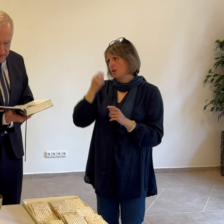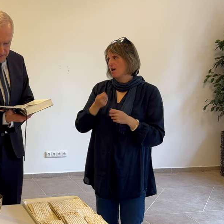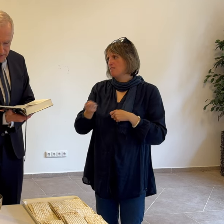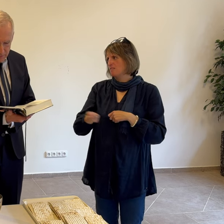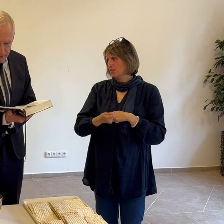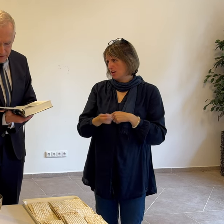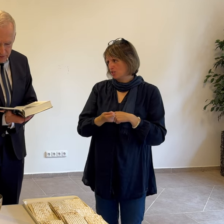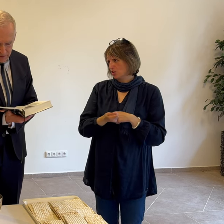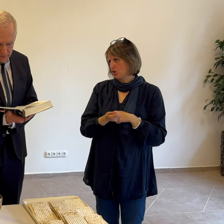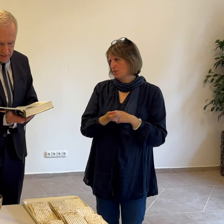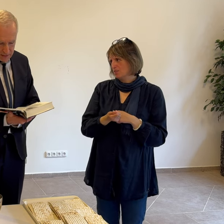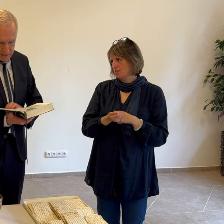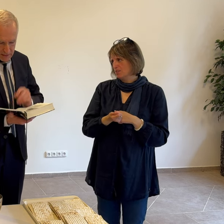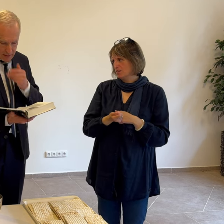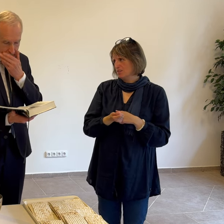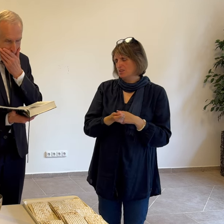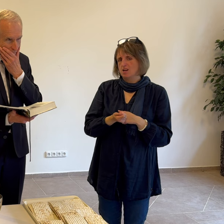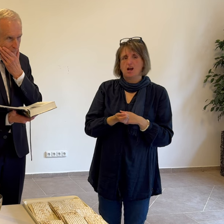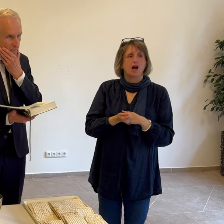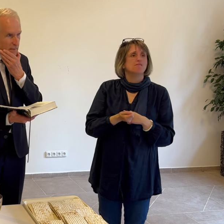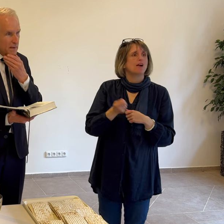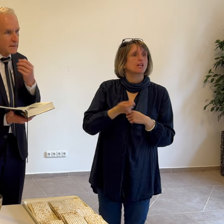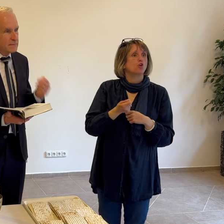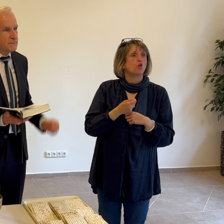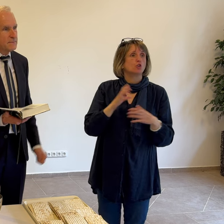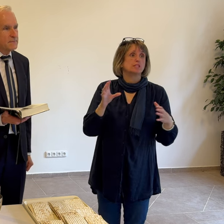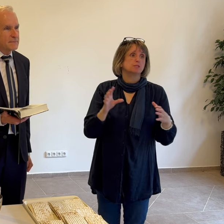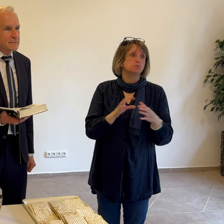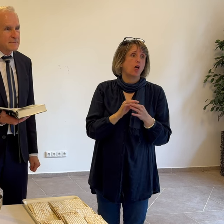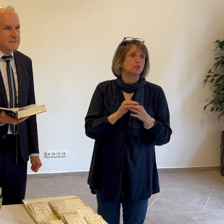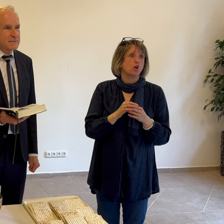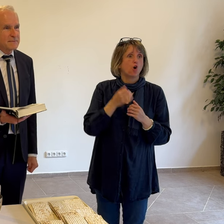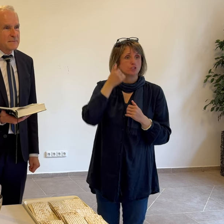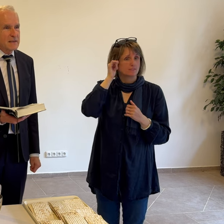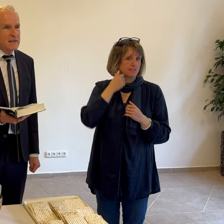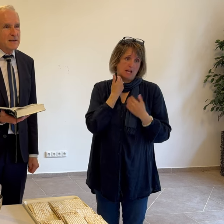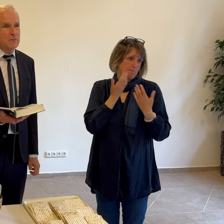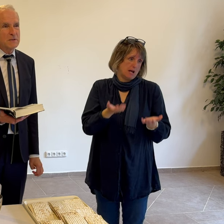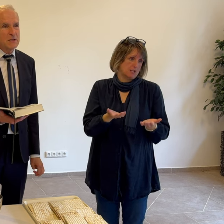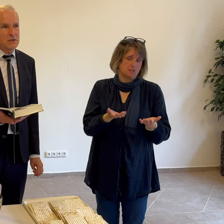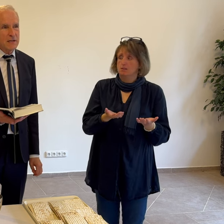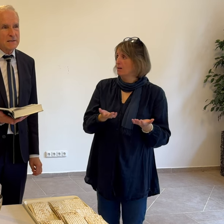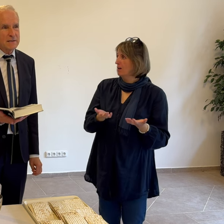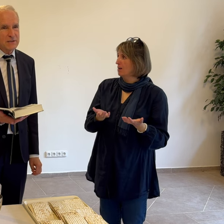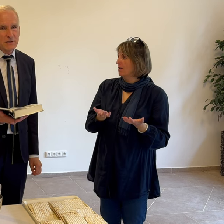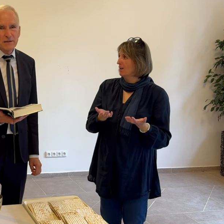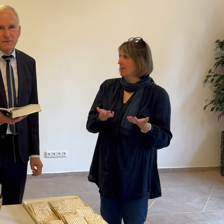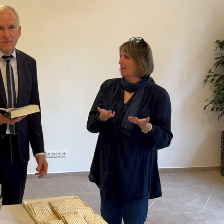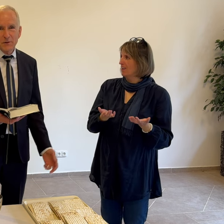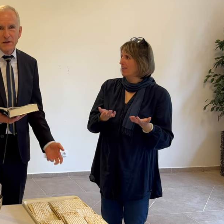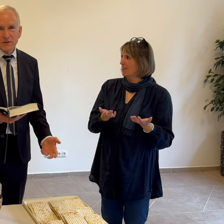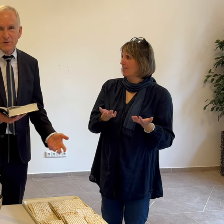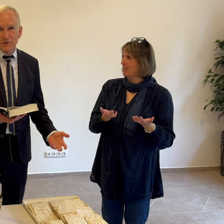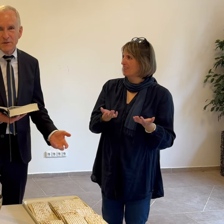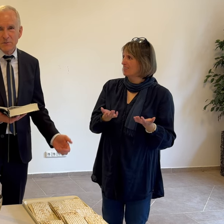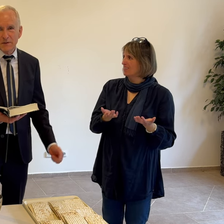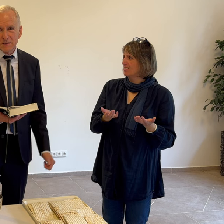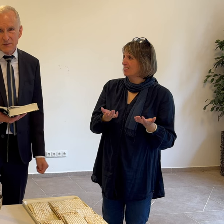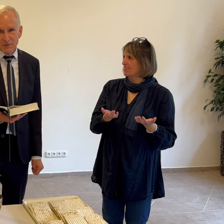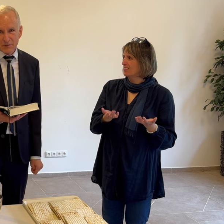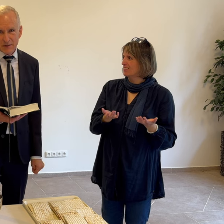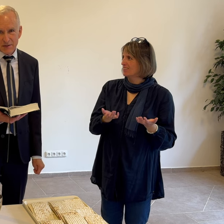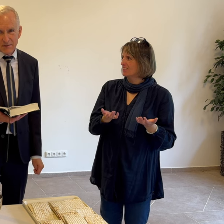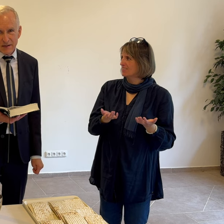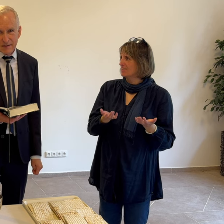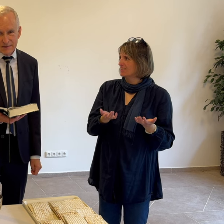nemají nic společné s křesťany jenom ten čas že o Velikonocích byl